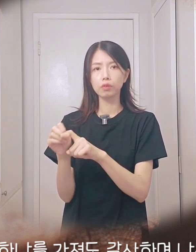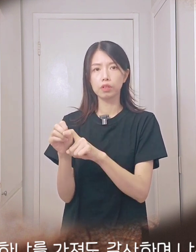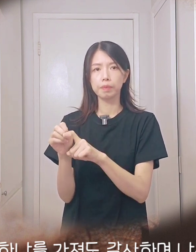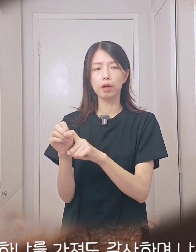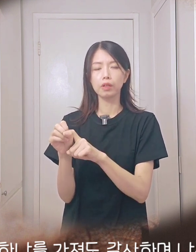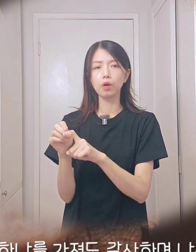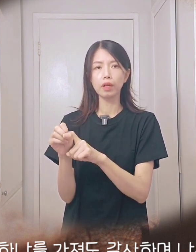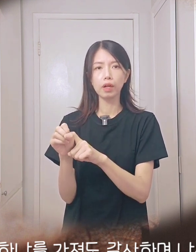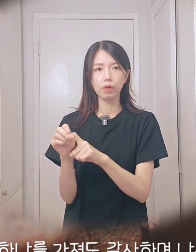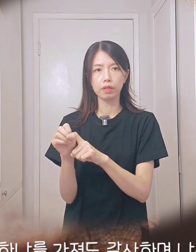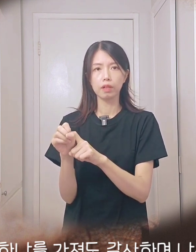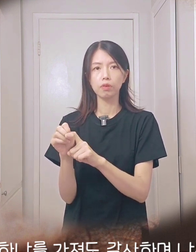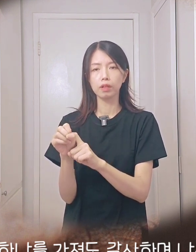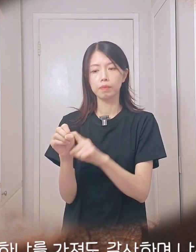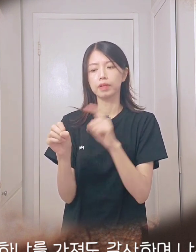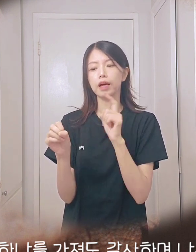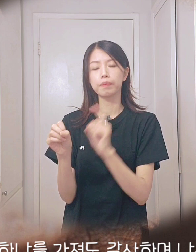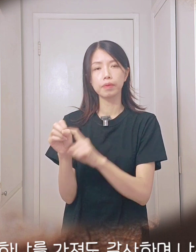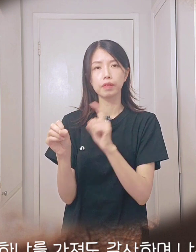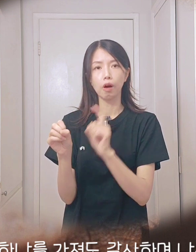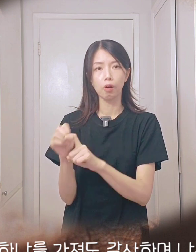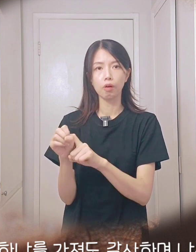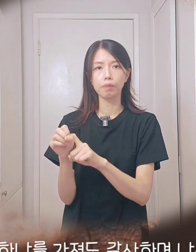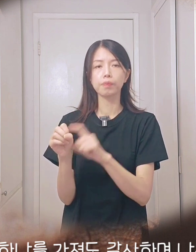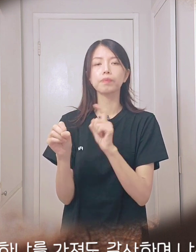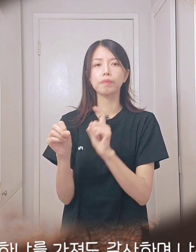2번을 찍어주시면 떡이라고 하는 뜻의 수어가 됩니다.